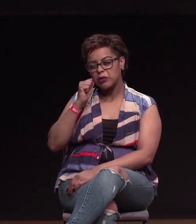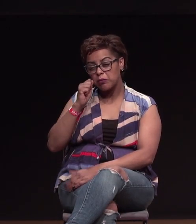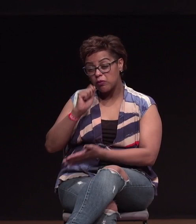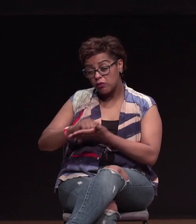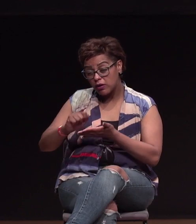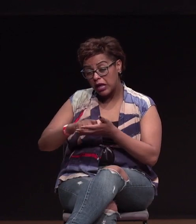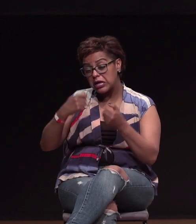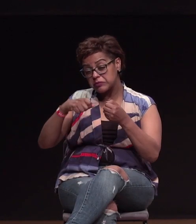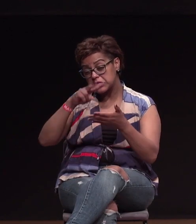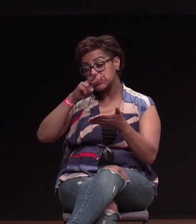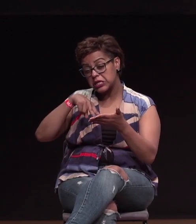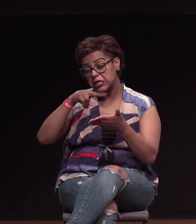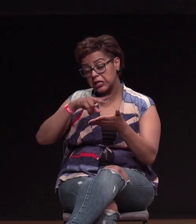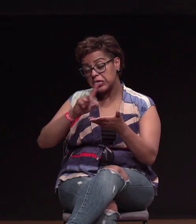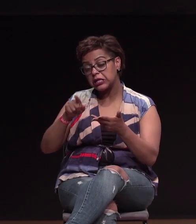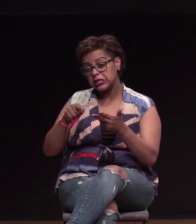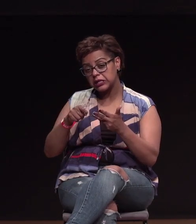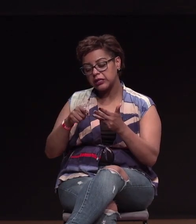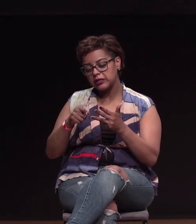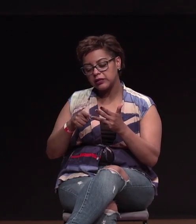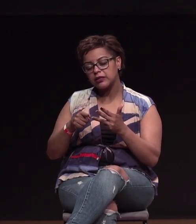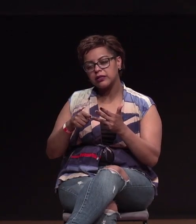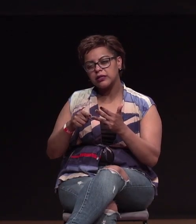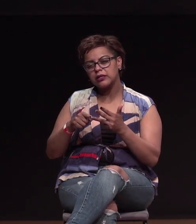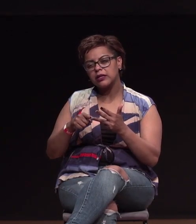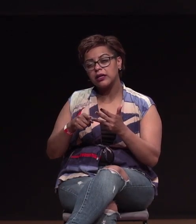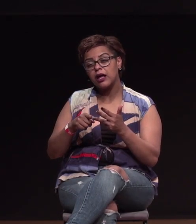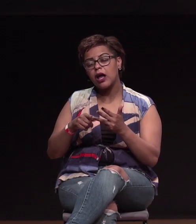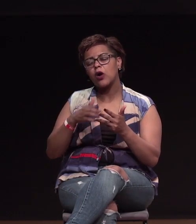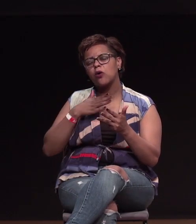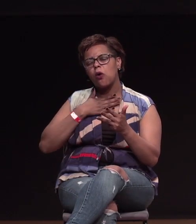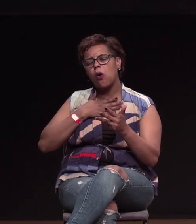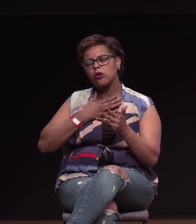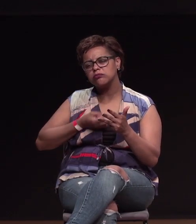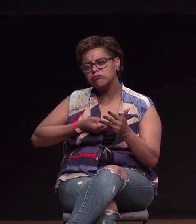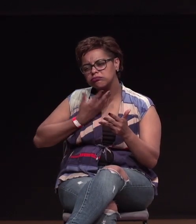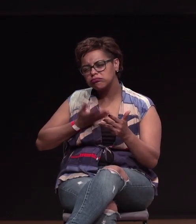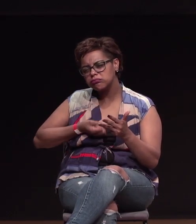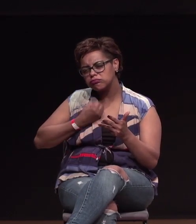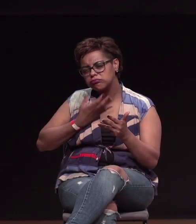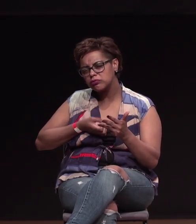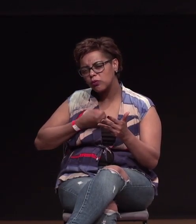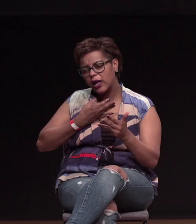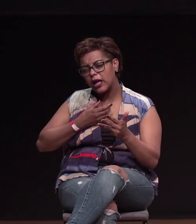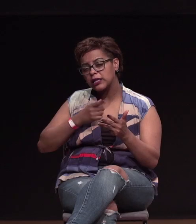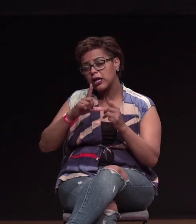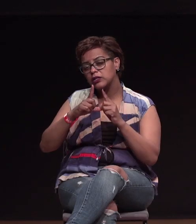lida. Gosto muito de uma poeta de